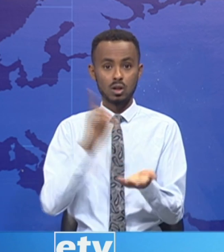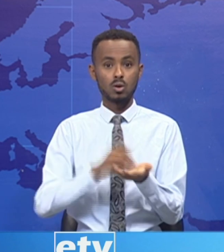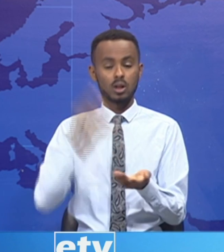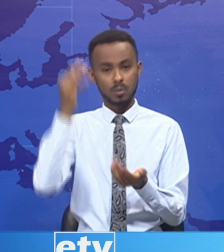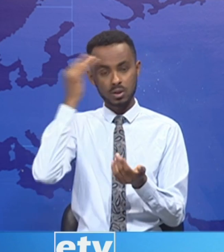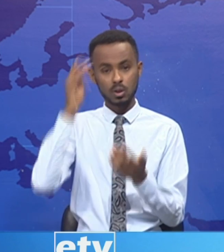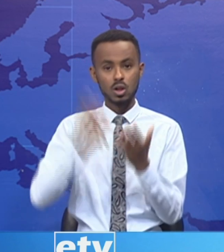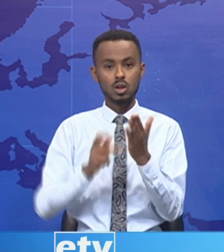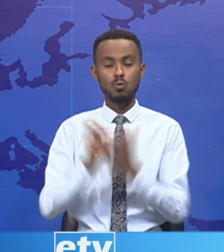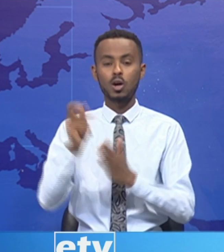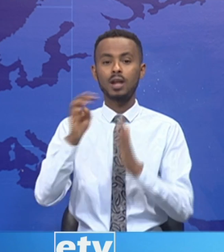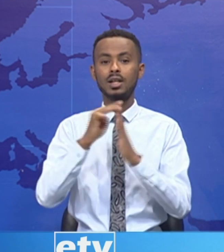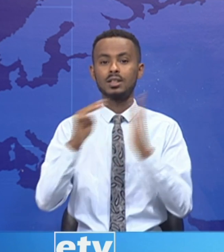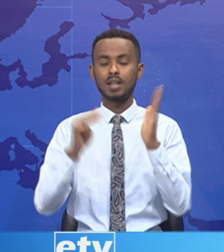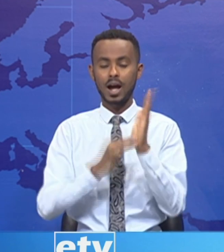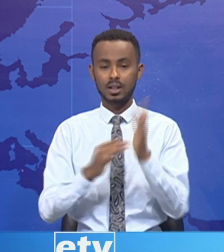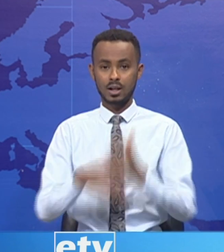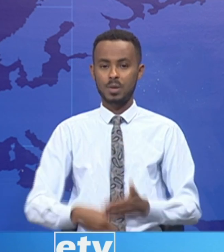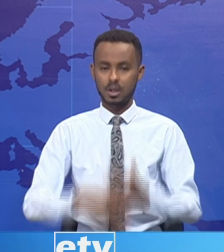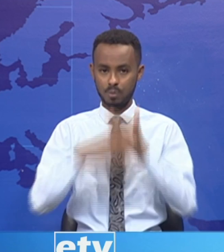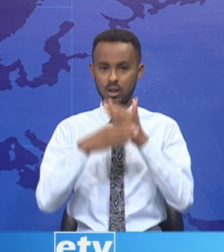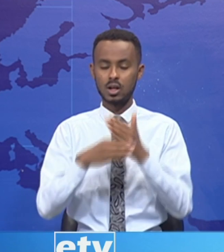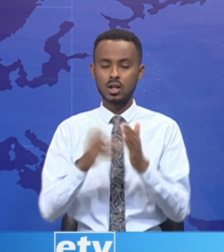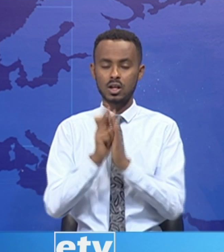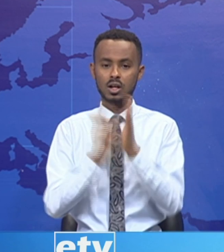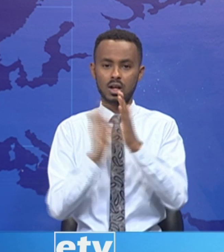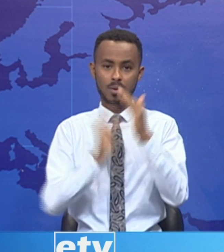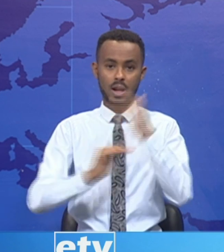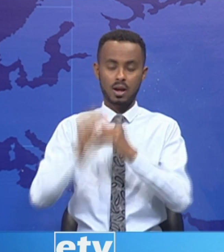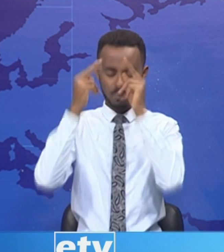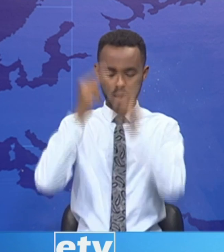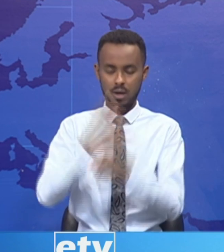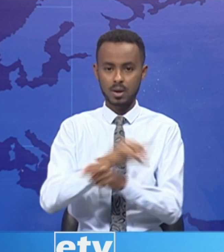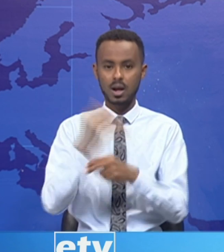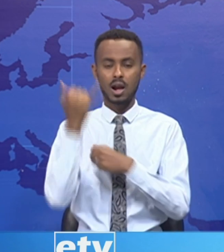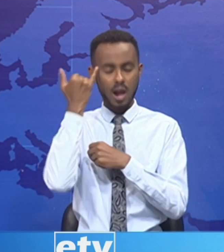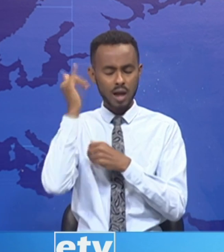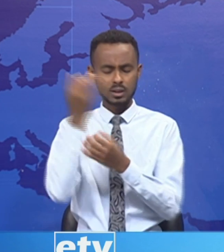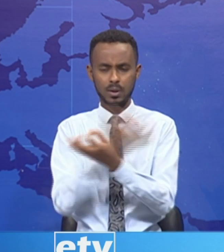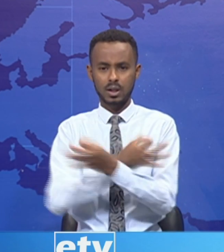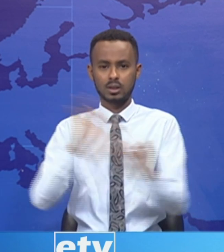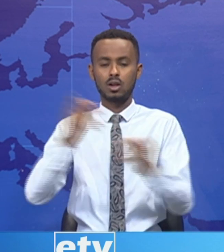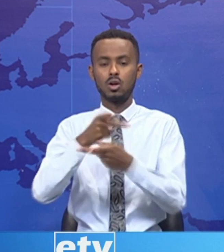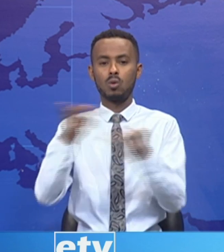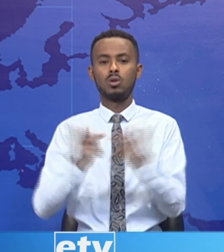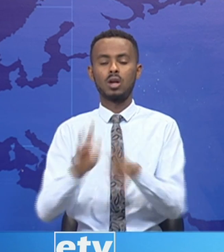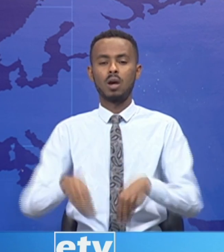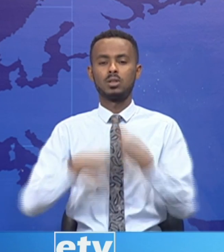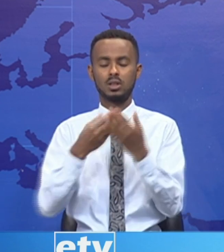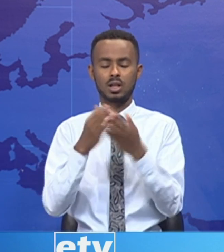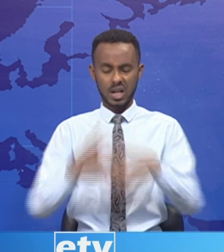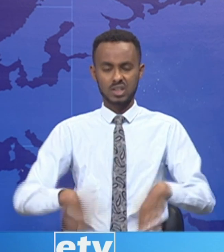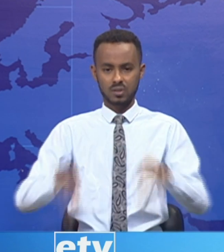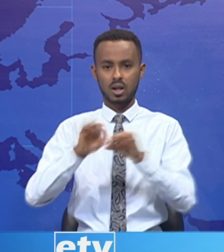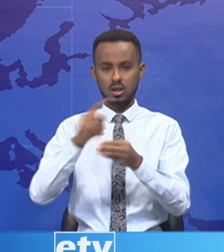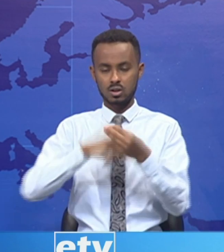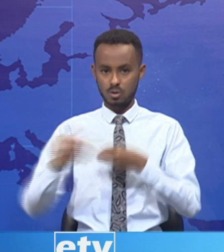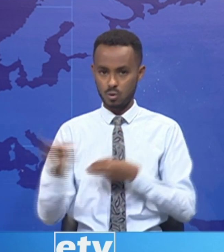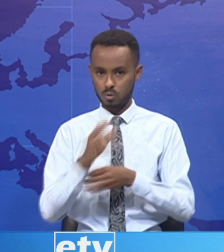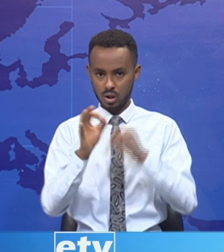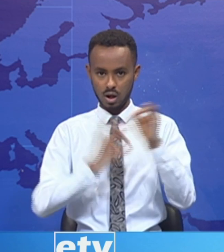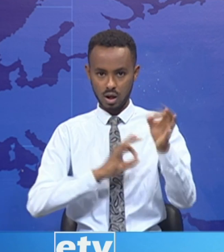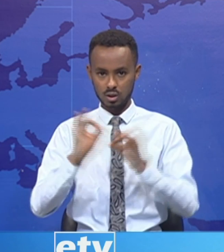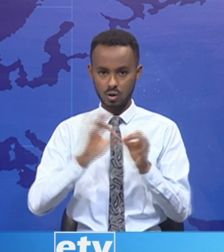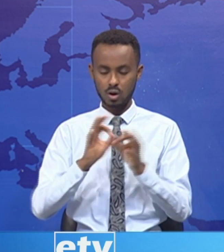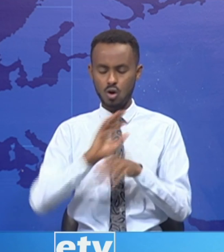መሰንበት ዲሞክራሲያዊ ስርዓትን ለመገንባት የህግ የበላይነትን ማክበርና ለሐሳብ ነጻነት ቦታ መስጠትም አስፈላጊ ስለመሆኑ አንስተዋል።